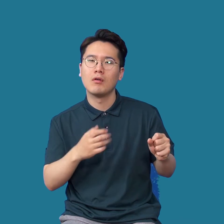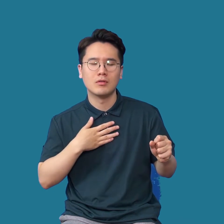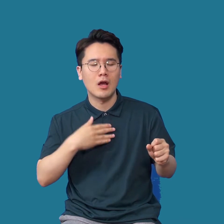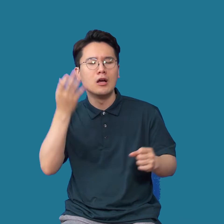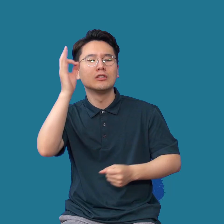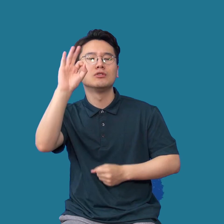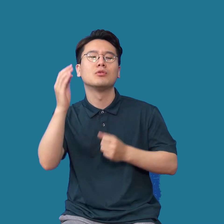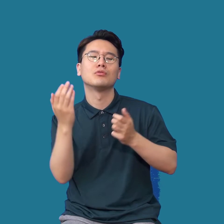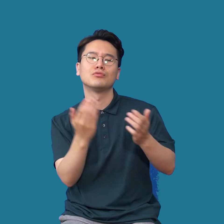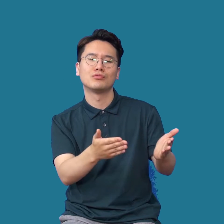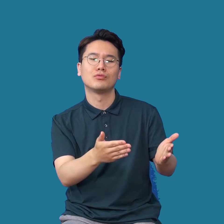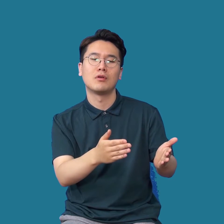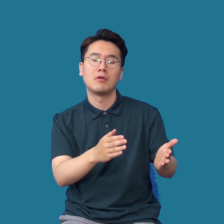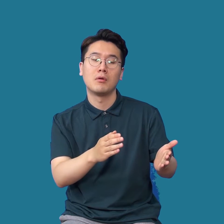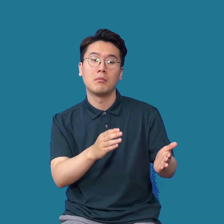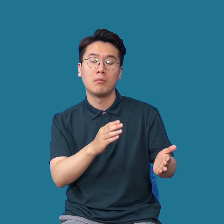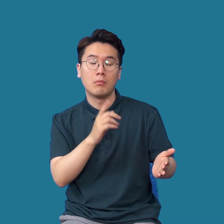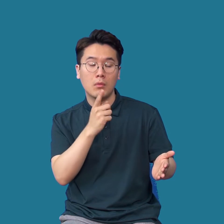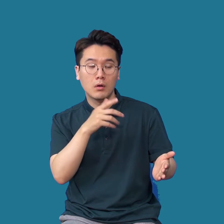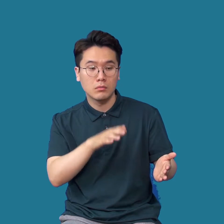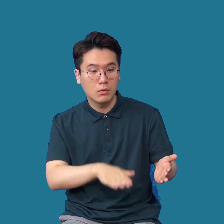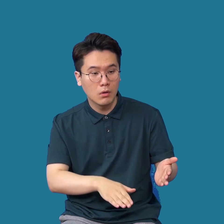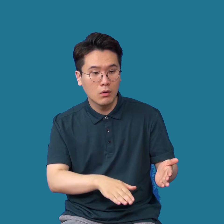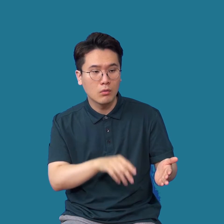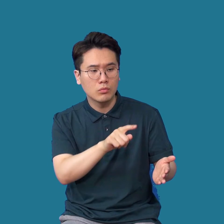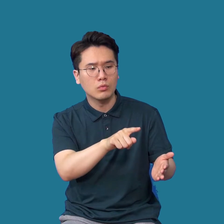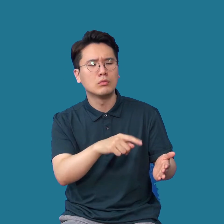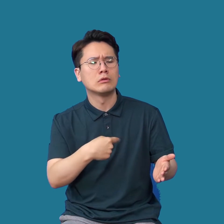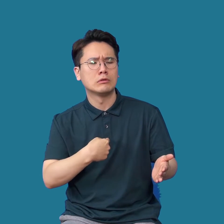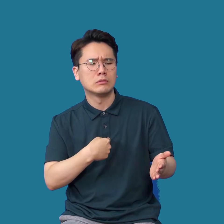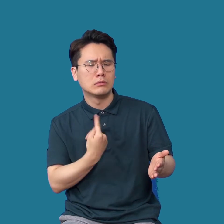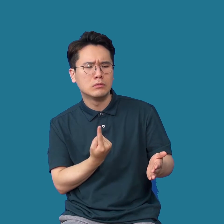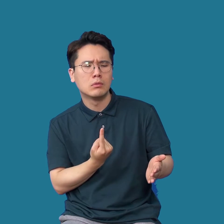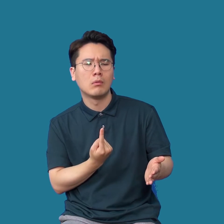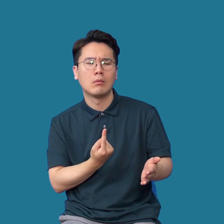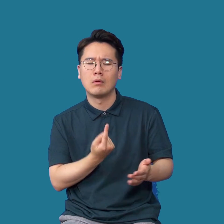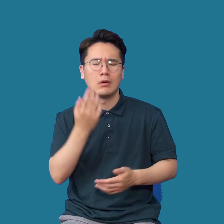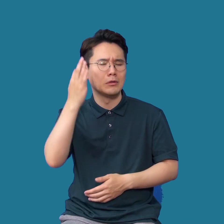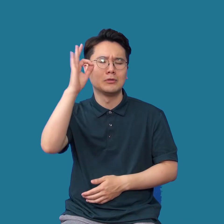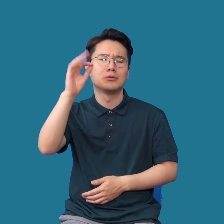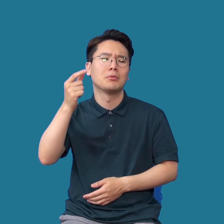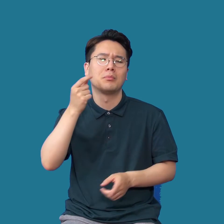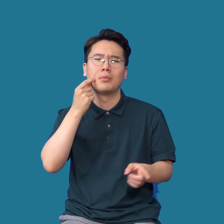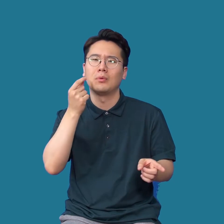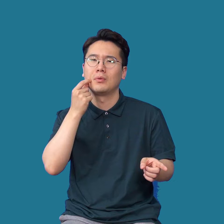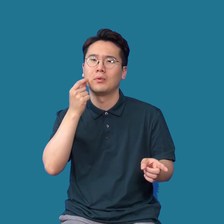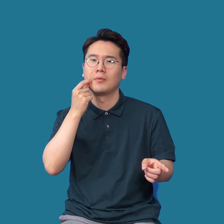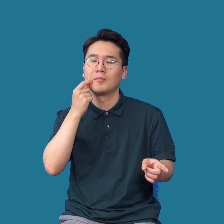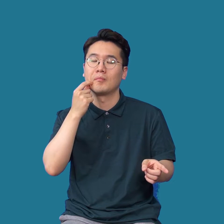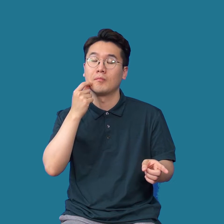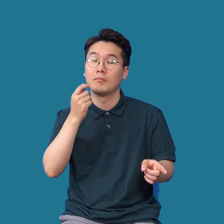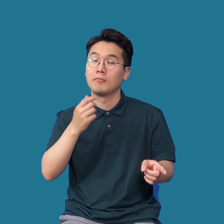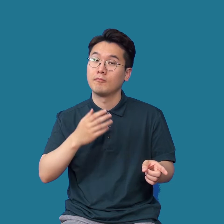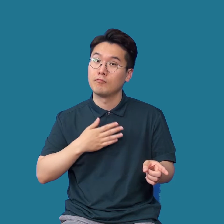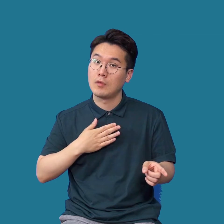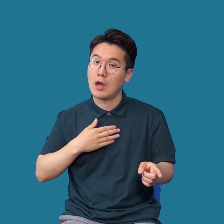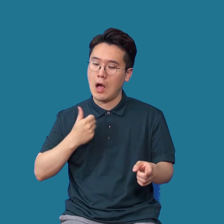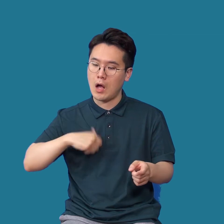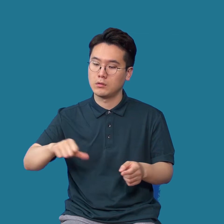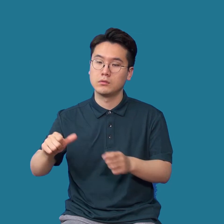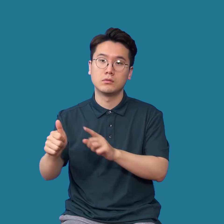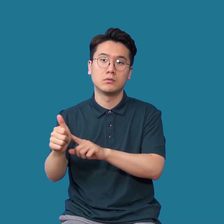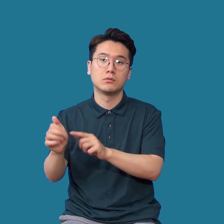자신은 받아들이지 않고 있어. 내 아들 예수의 피가 나에게는 충분하고 만족스러운데